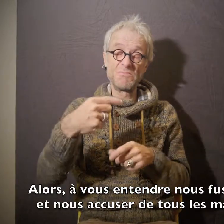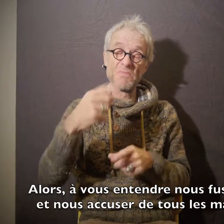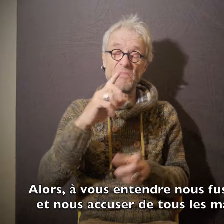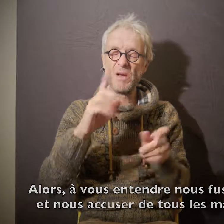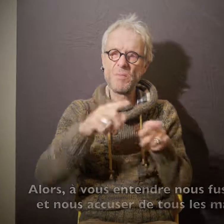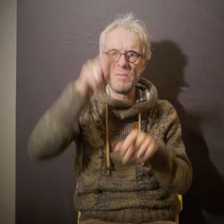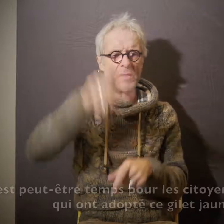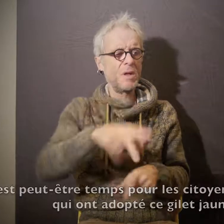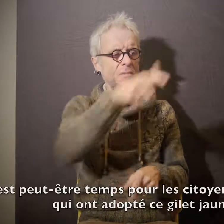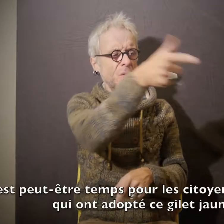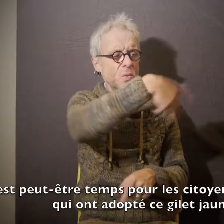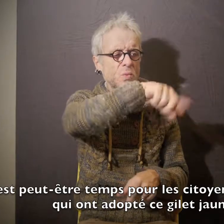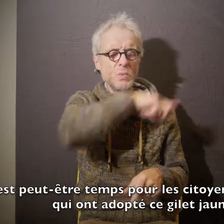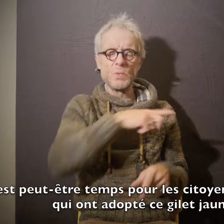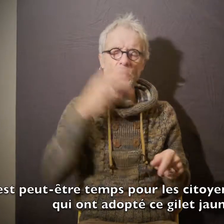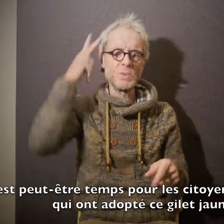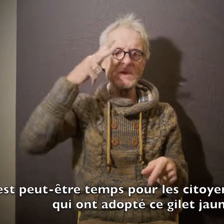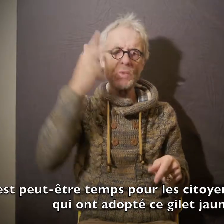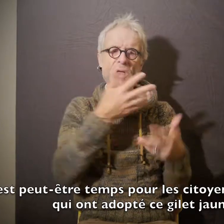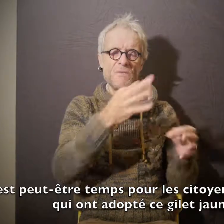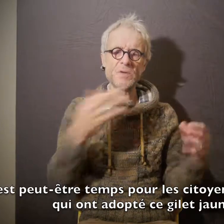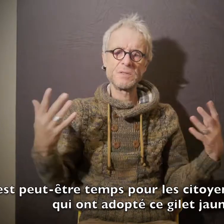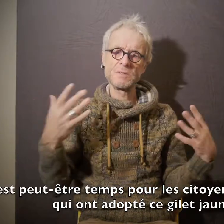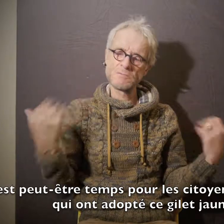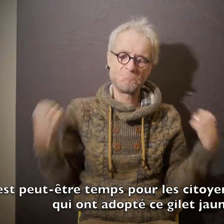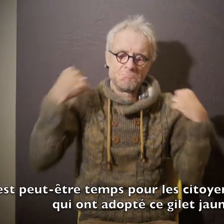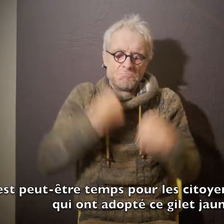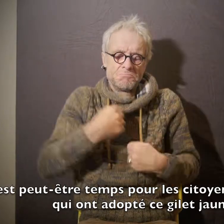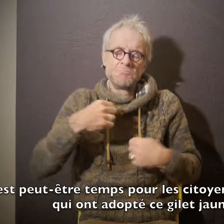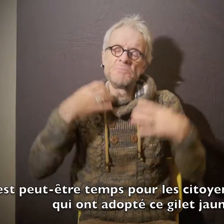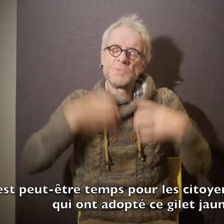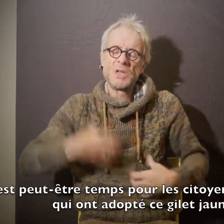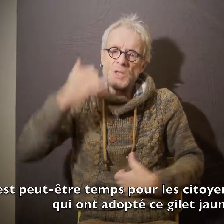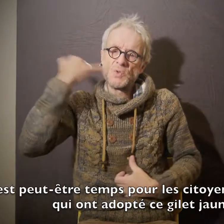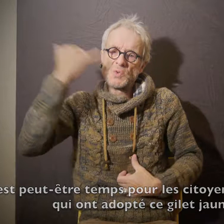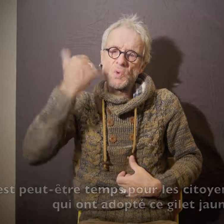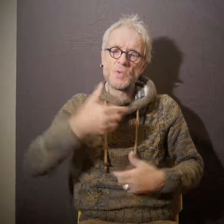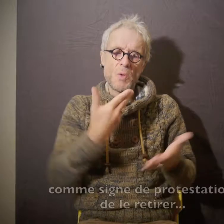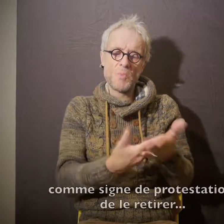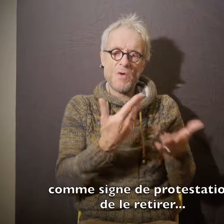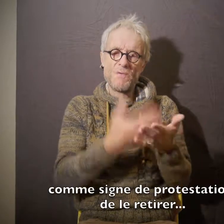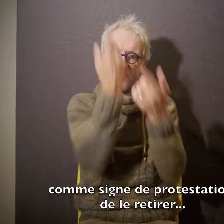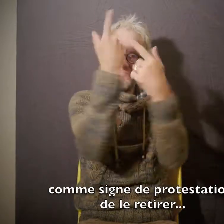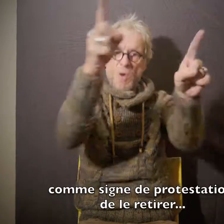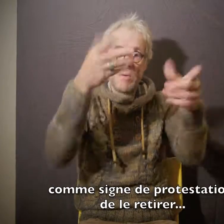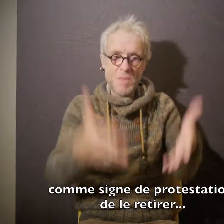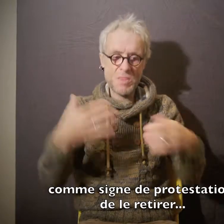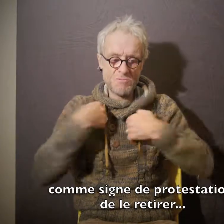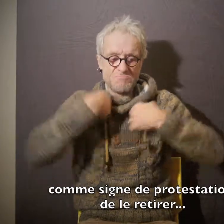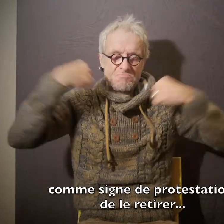maux, il est peut-être temps pour les citoyens de France qui ont adopté ce gilet jaune comme signe de protestation de